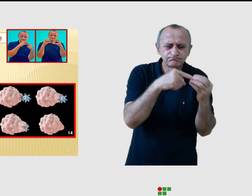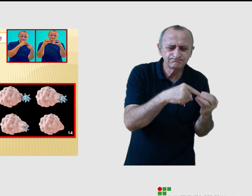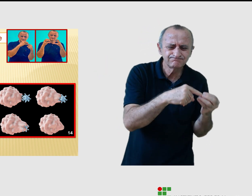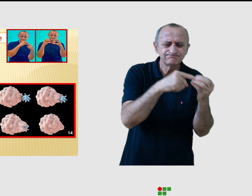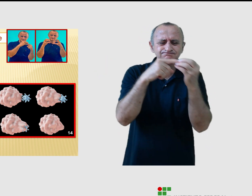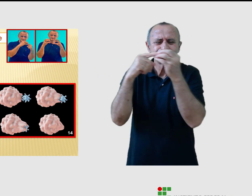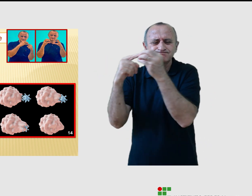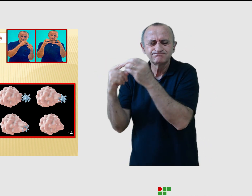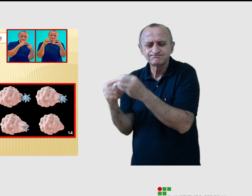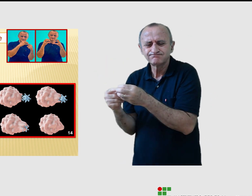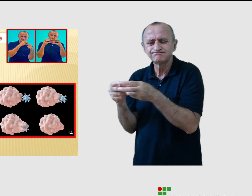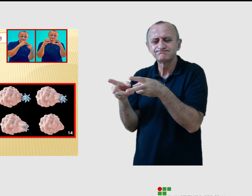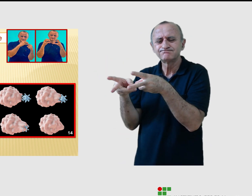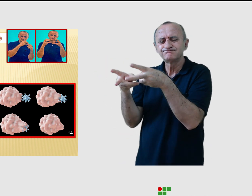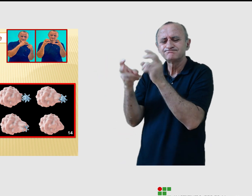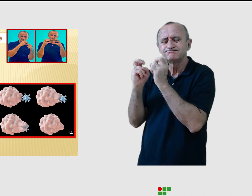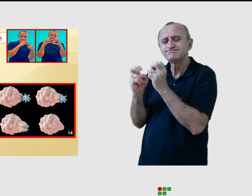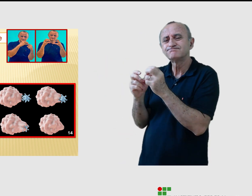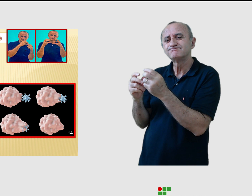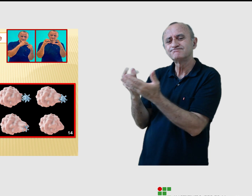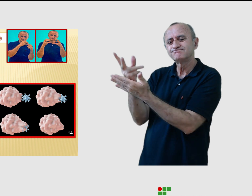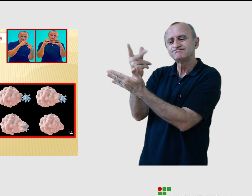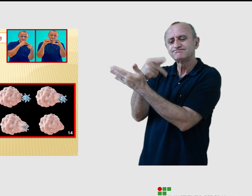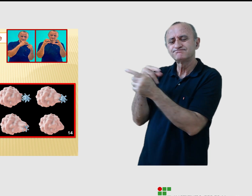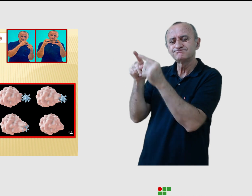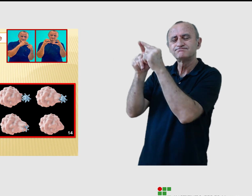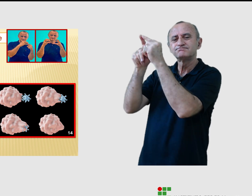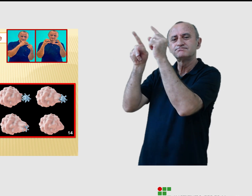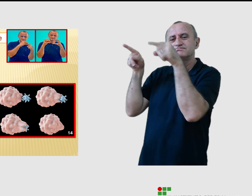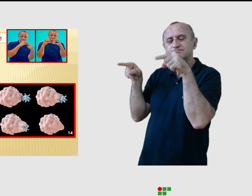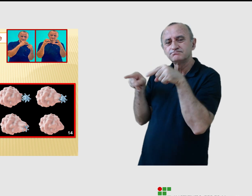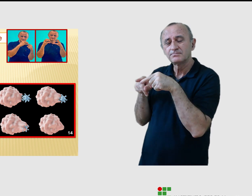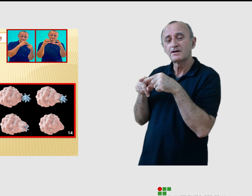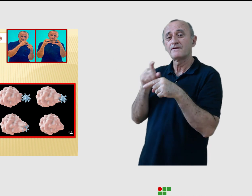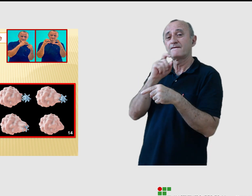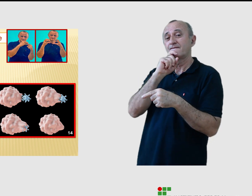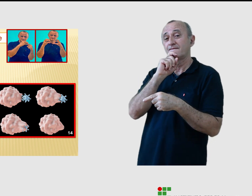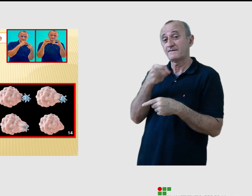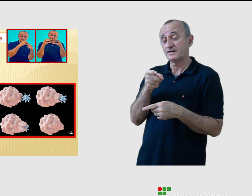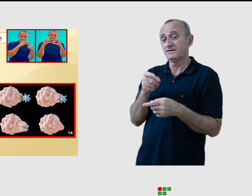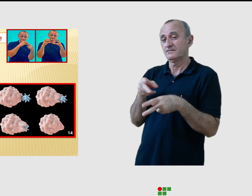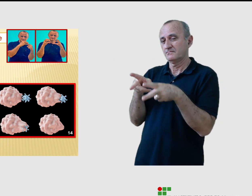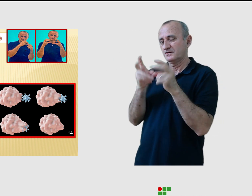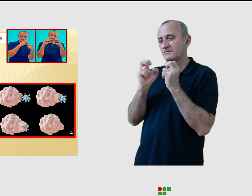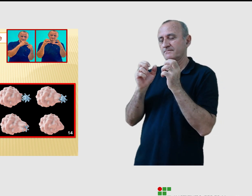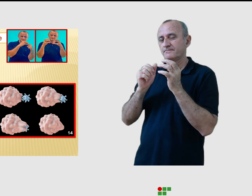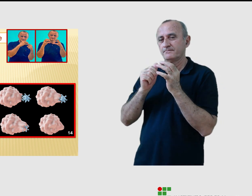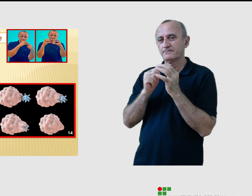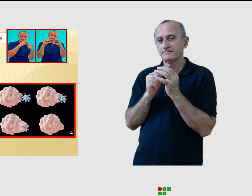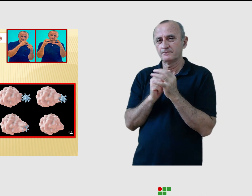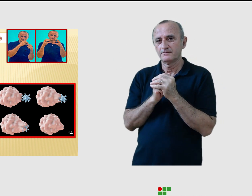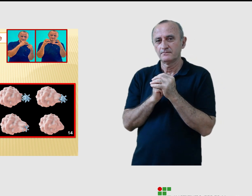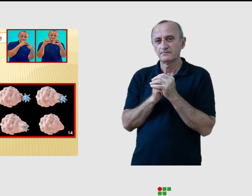Bem, agora vamos aprender, então, a fagocitose. Observe a imagem no retângulo